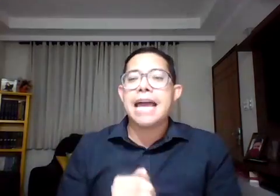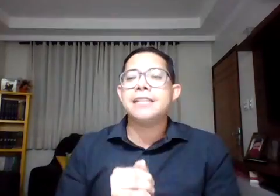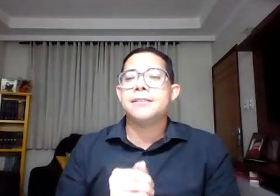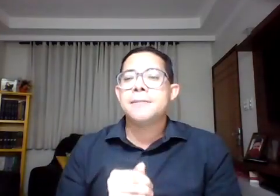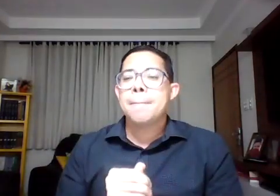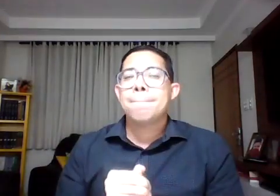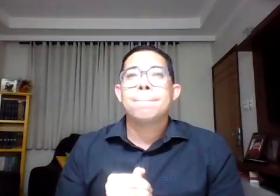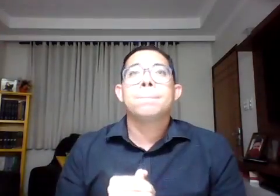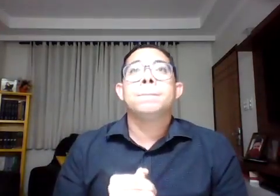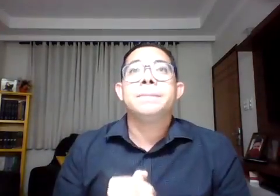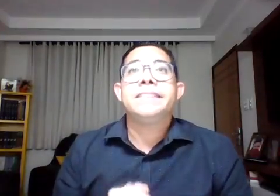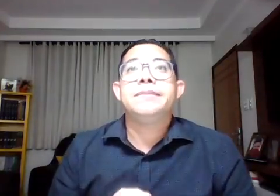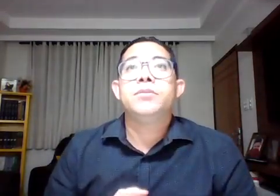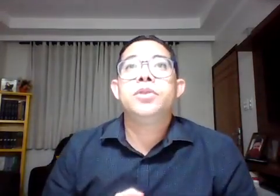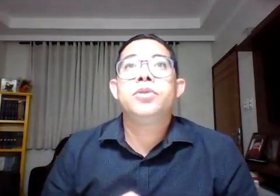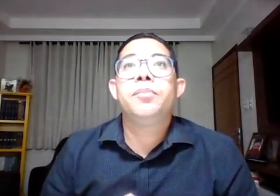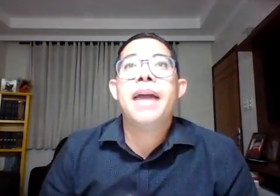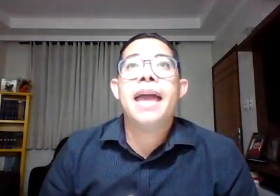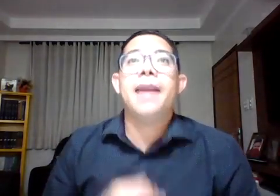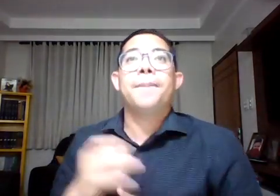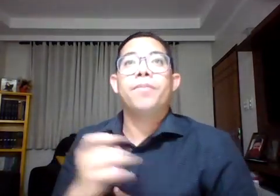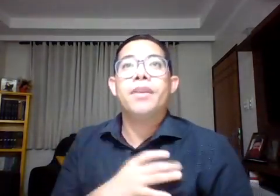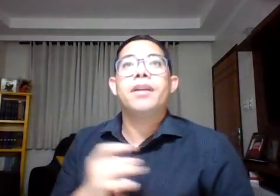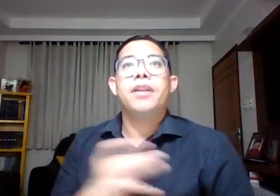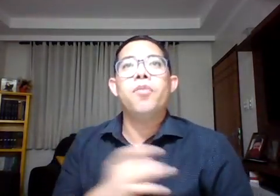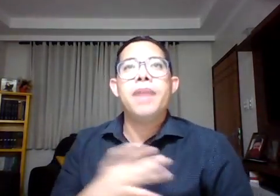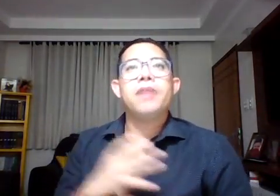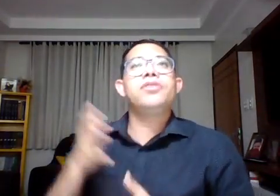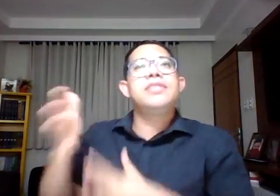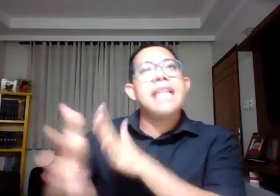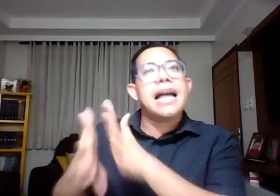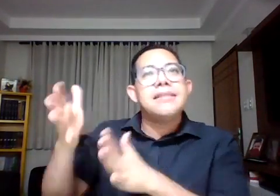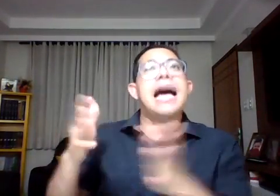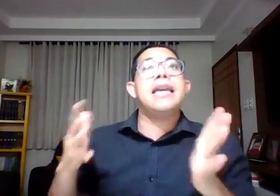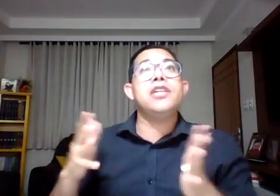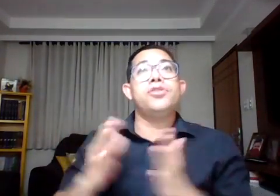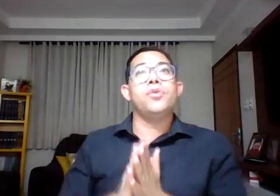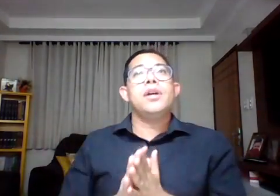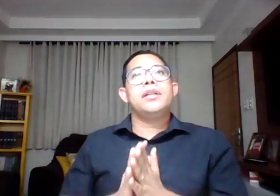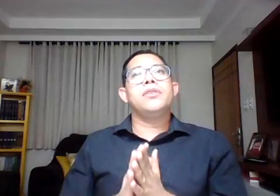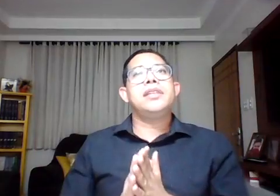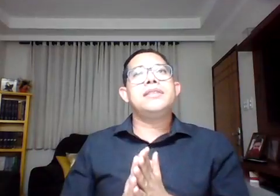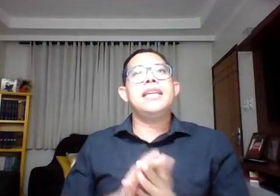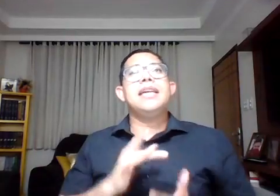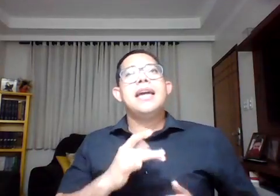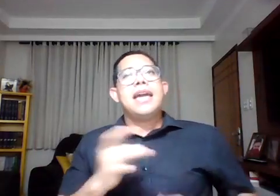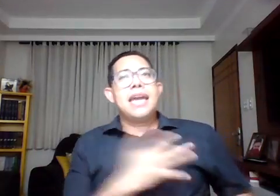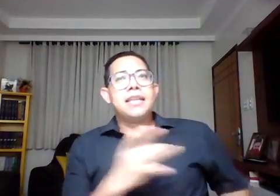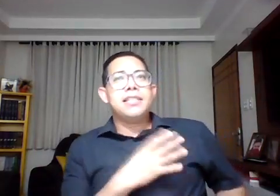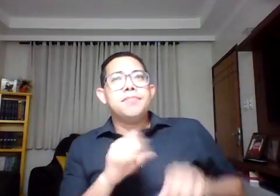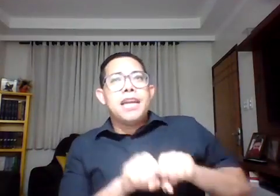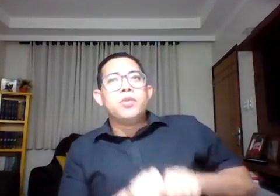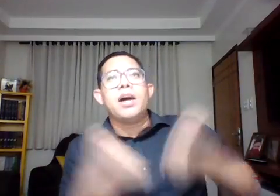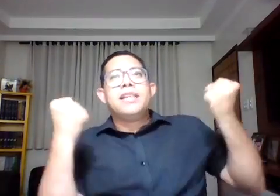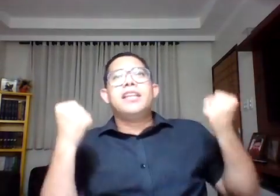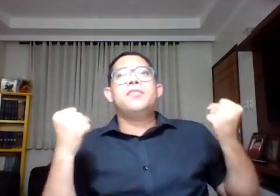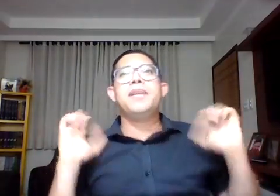sinais. Muito bem. Ter o medo de sinalizar isso. Então, vocês têm que... Esse medo aí, vocês